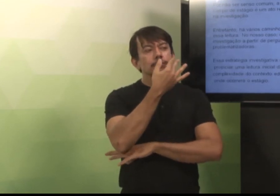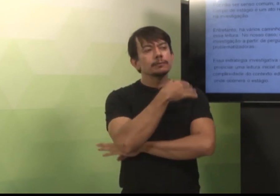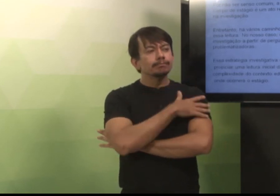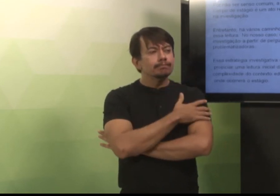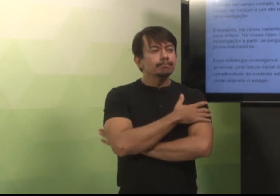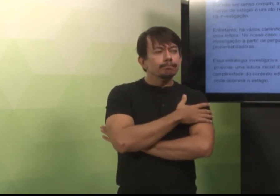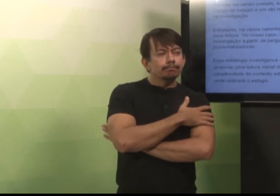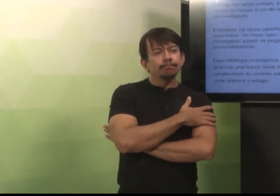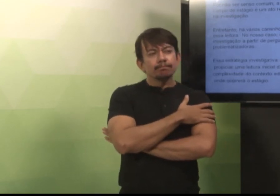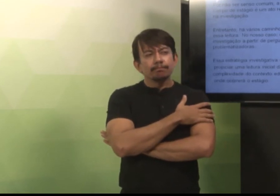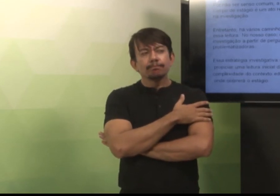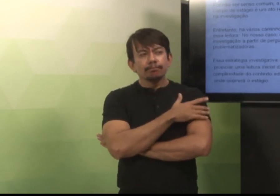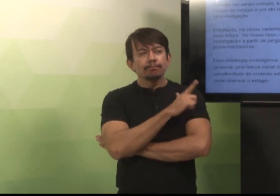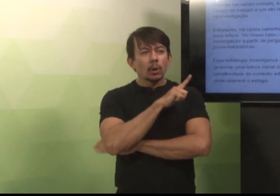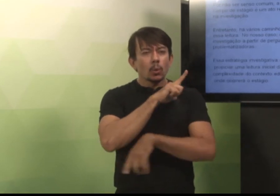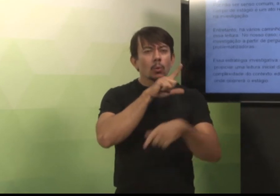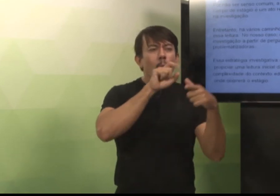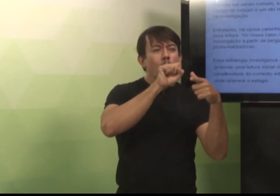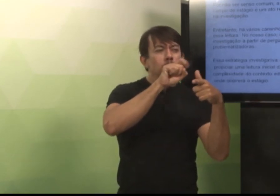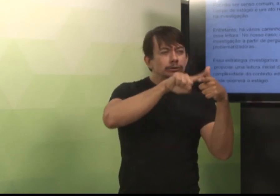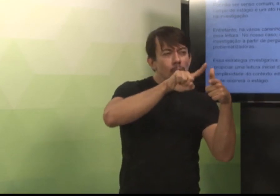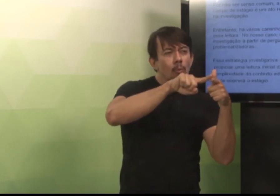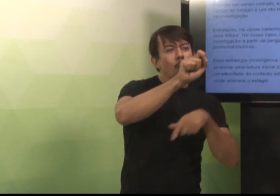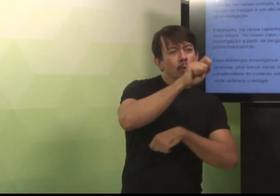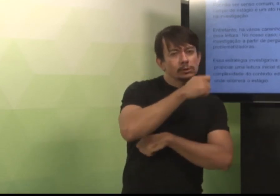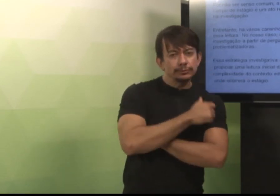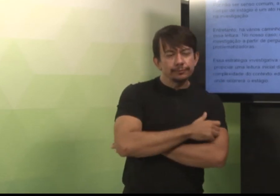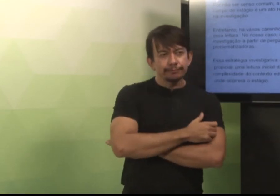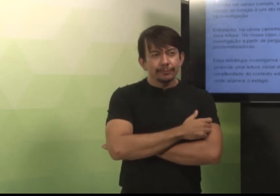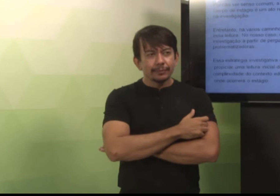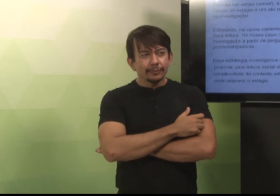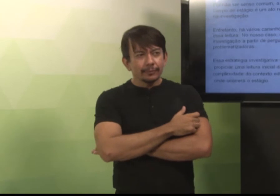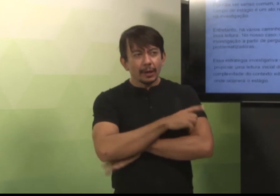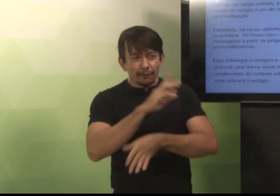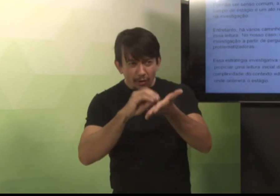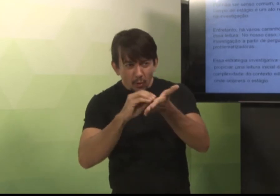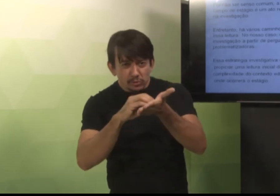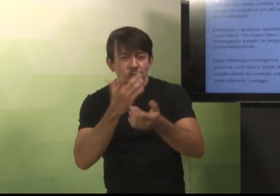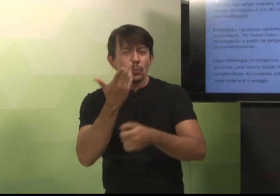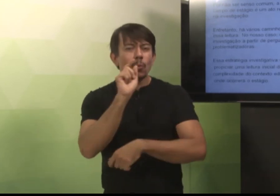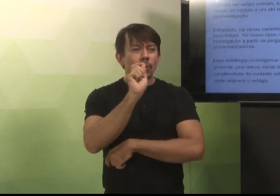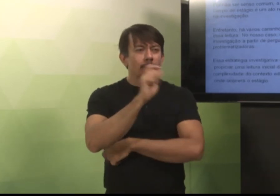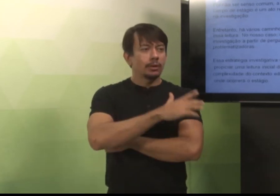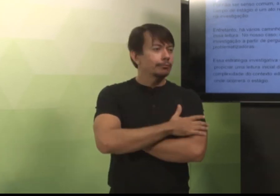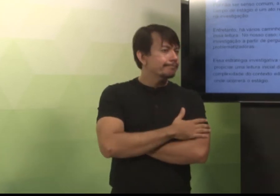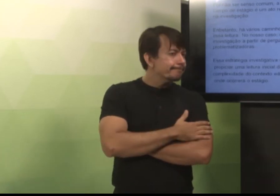criticamente, vai observar quais os problemas ali, o que falta.